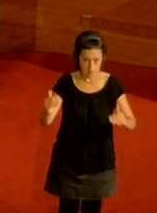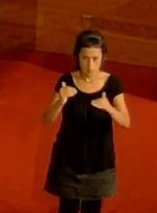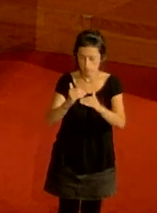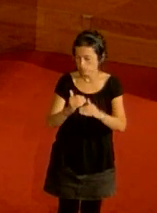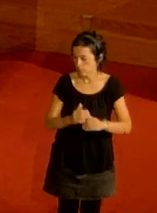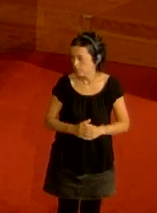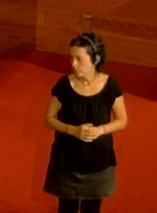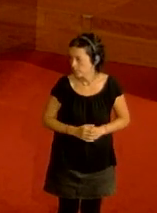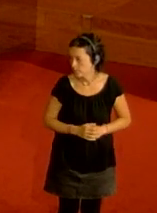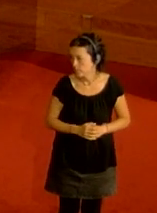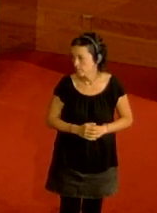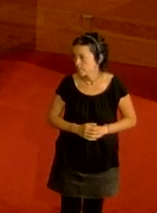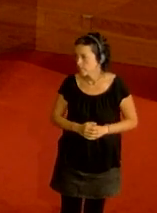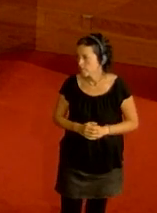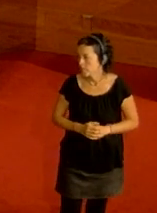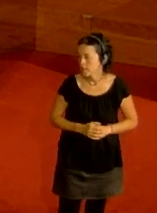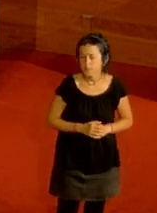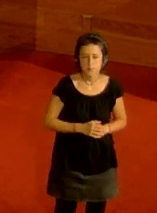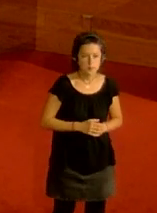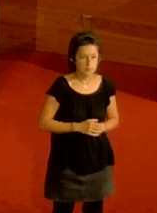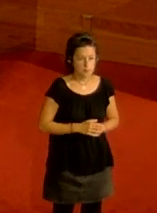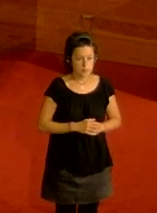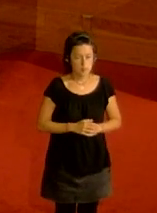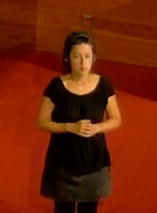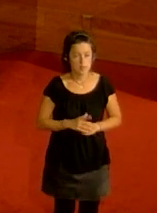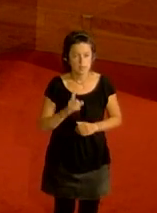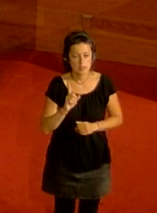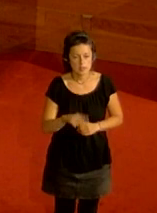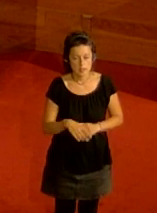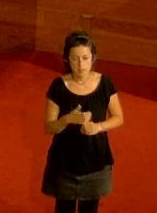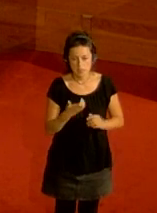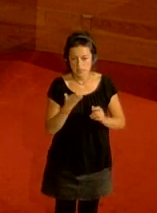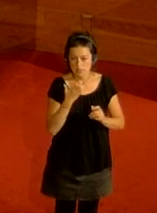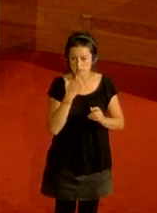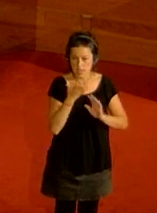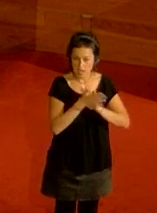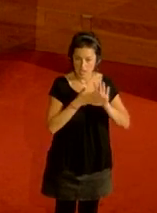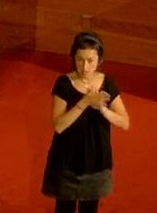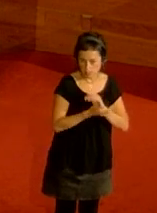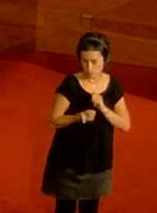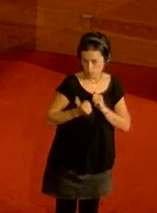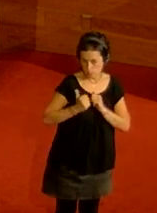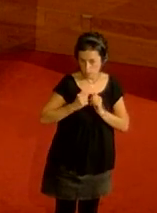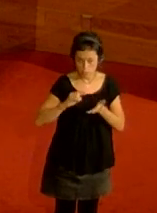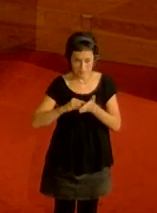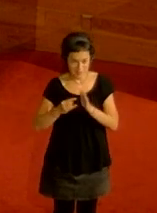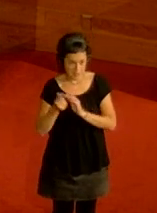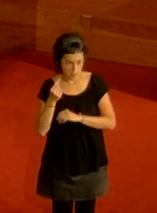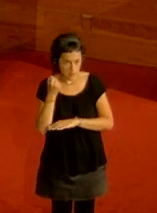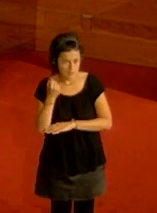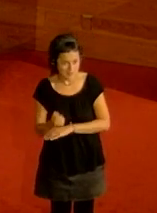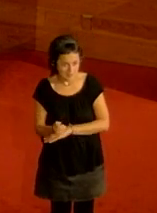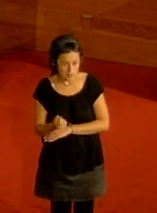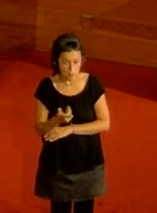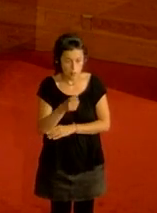también nos podemos encontrar eh en cuando hablamos de auto explotación y de tec neocapitalismo que se fomenta la rivalidad entre